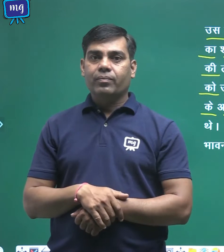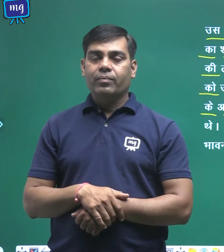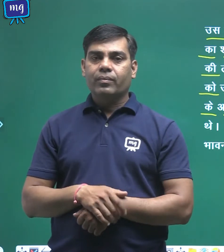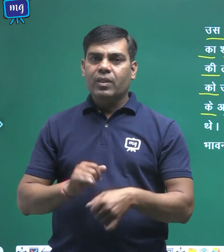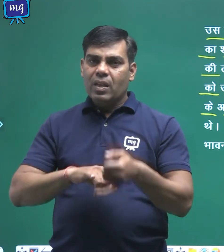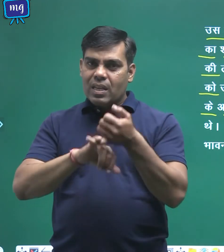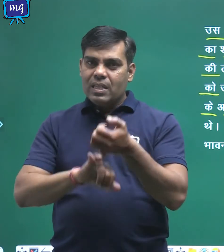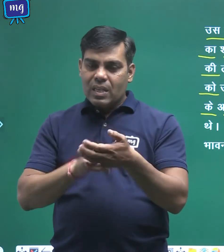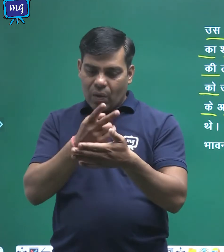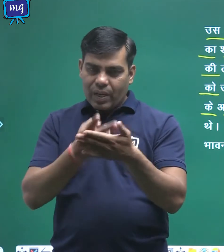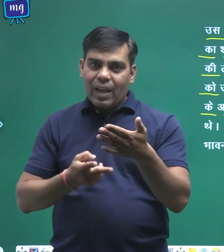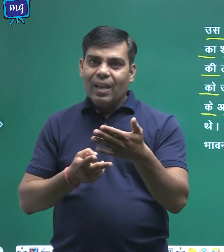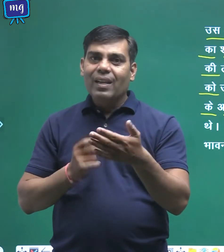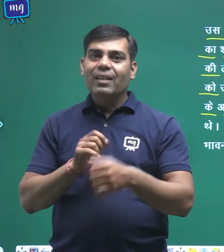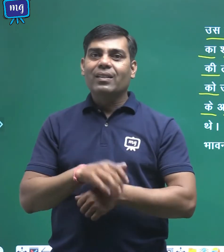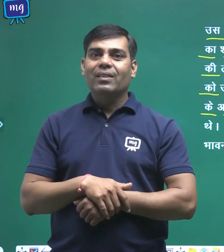कहानियाँ